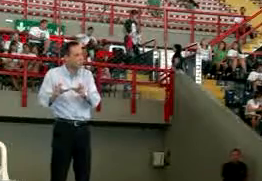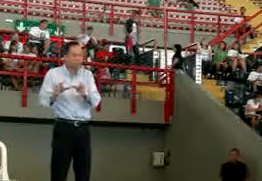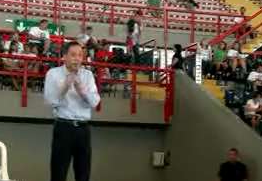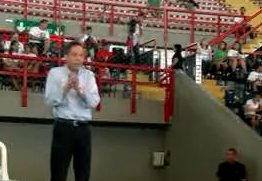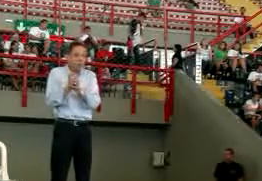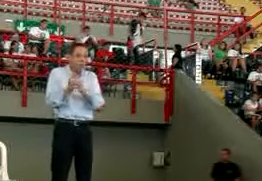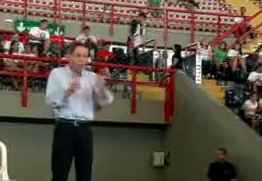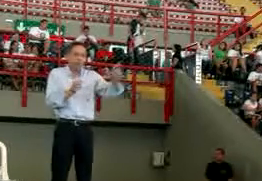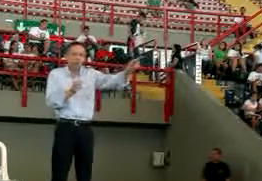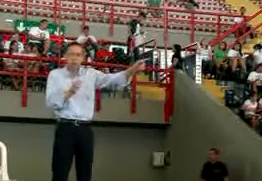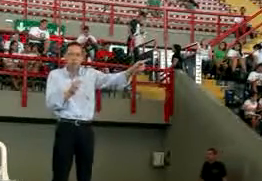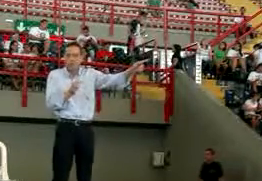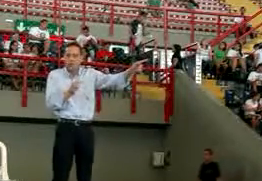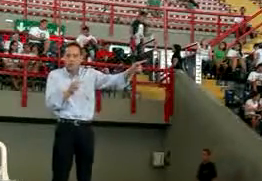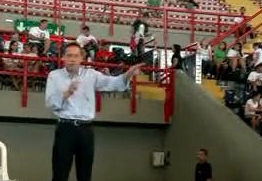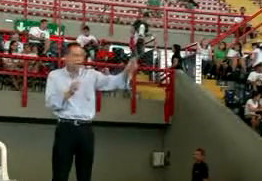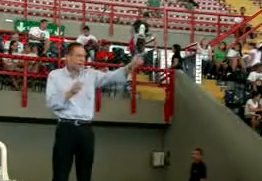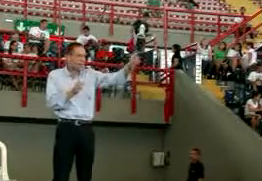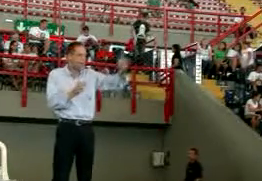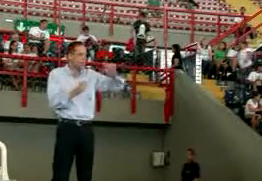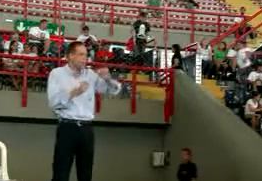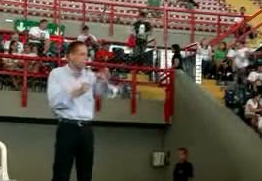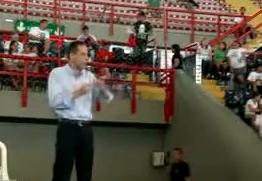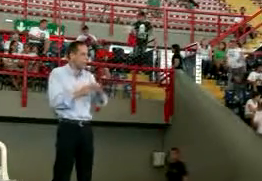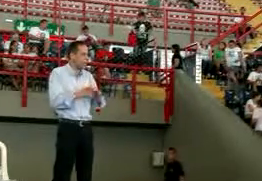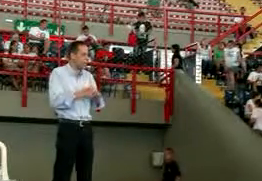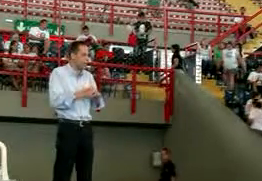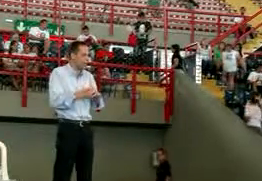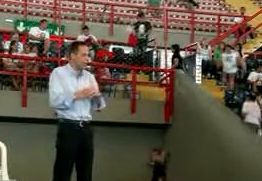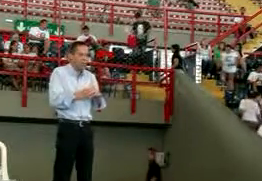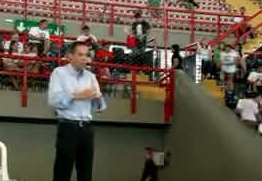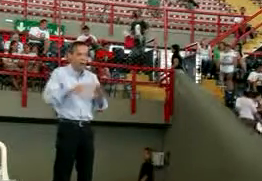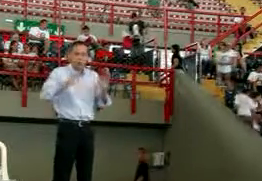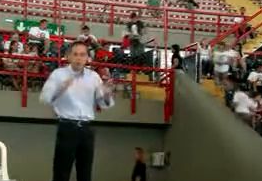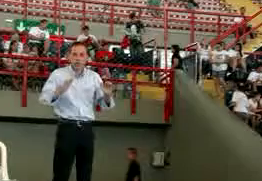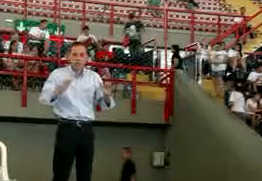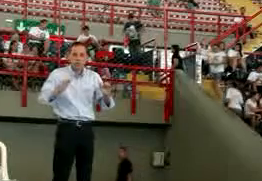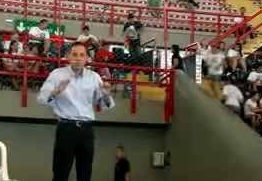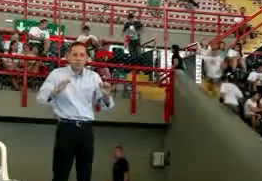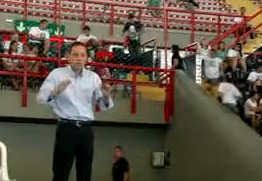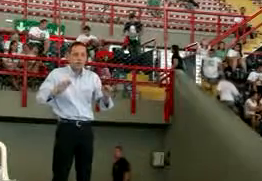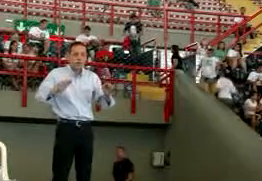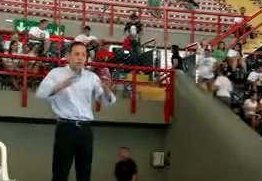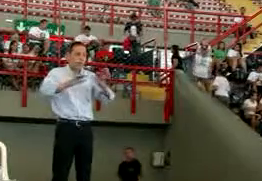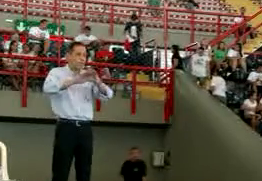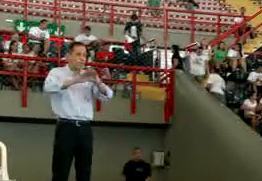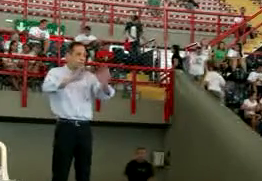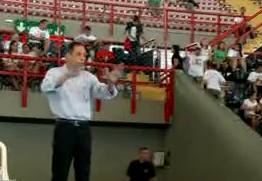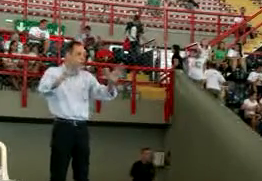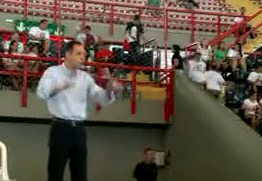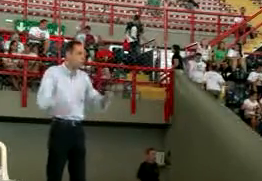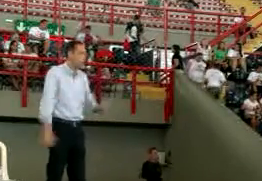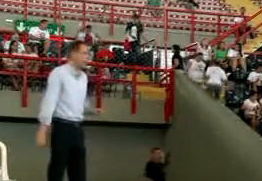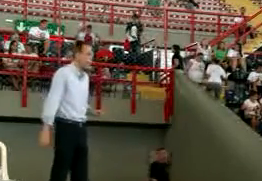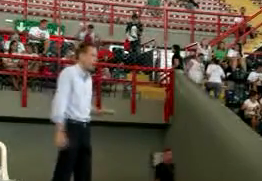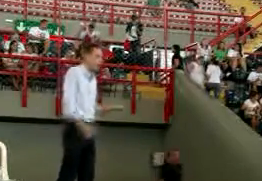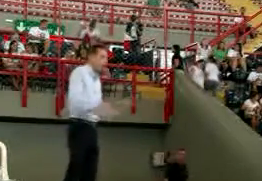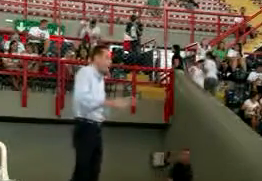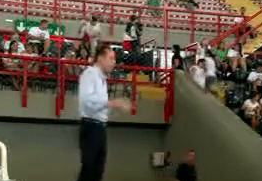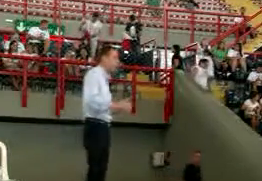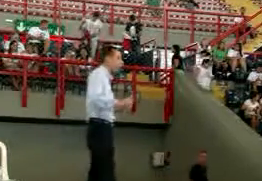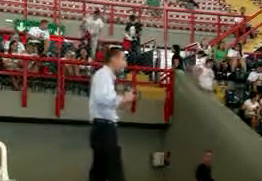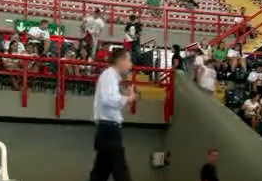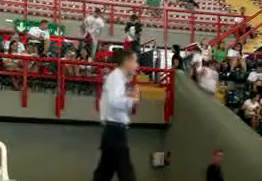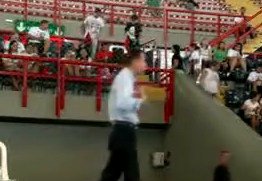pecuária e não na agricultura, que é a essência da economia brasileira. Ou seja, eles estavam totalmente por